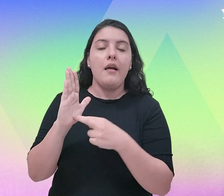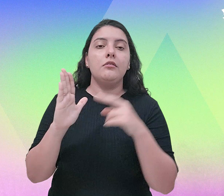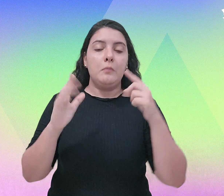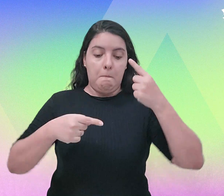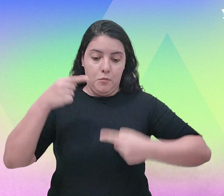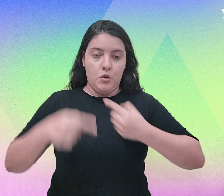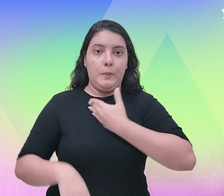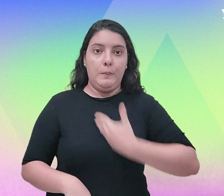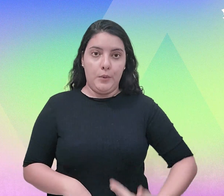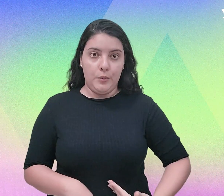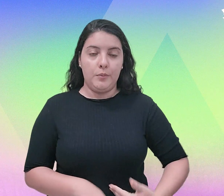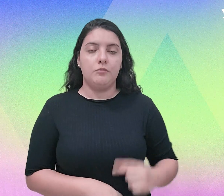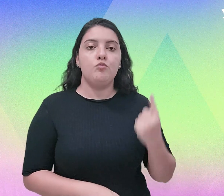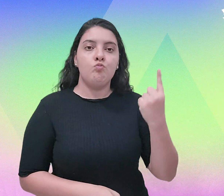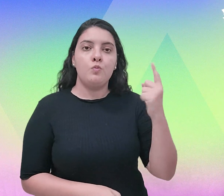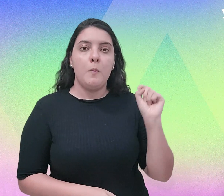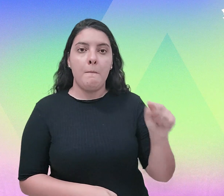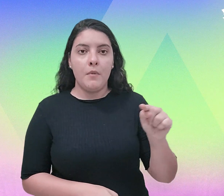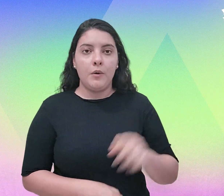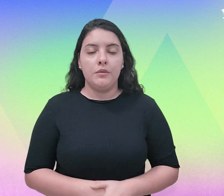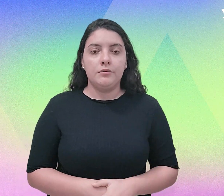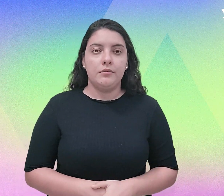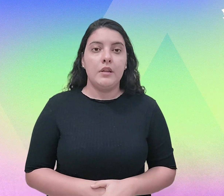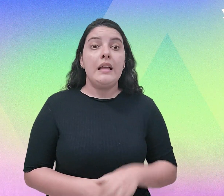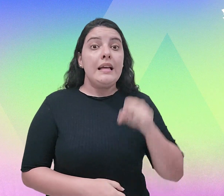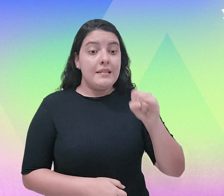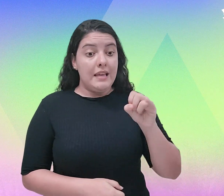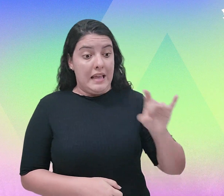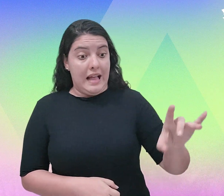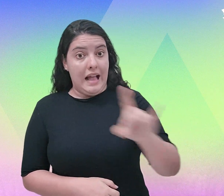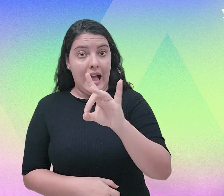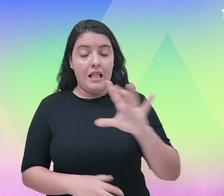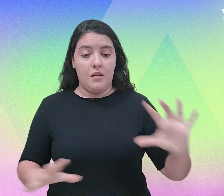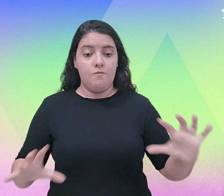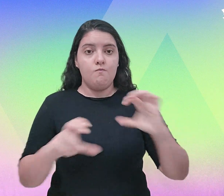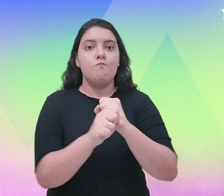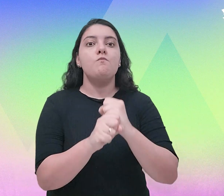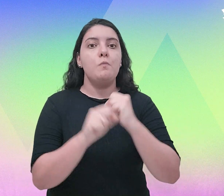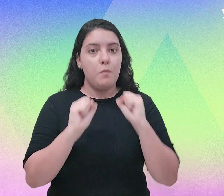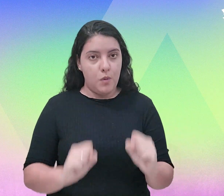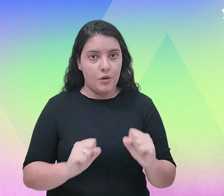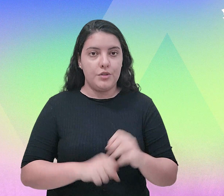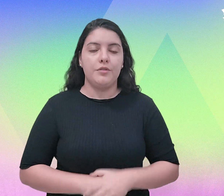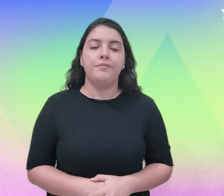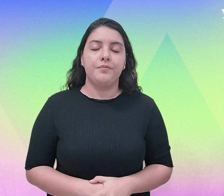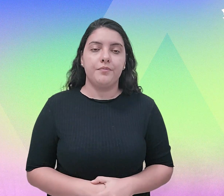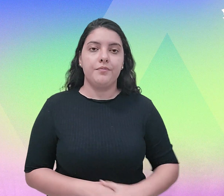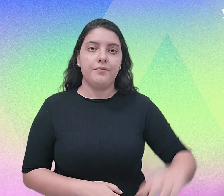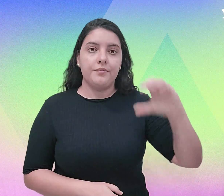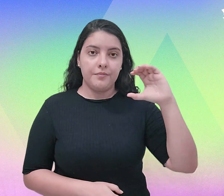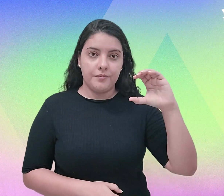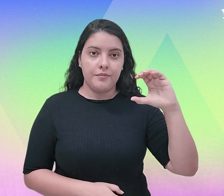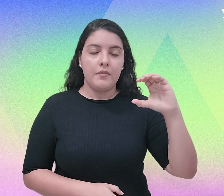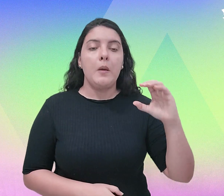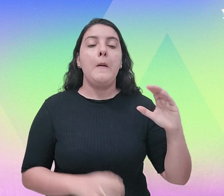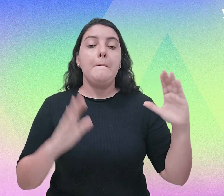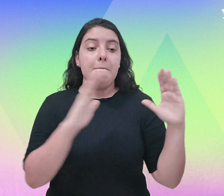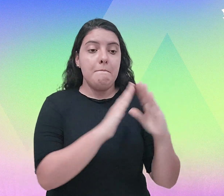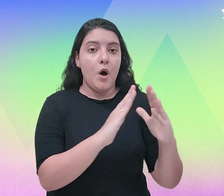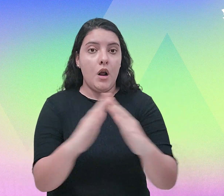afirmativas um ponto para cada ação afirmativa podemos ser cumulativo cê ser morador de área